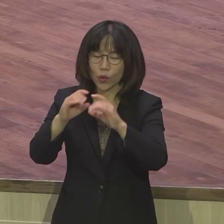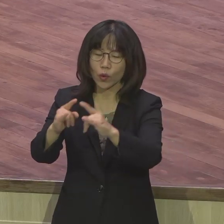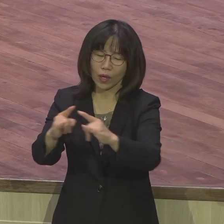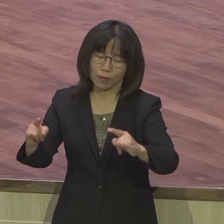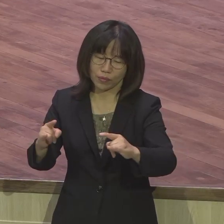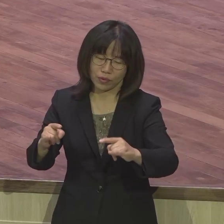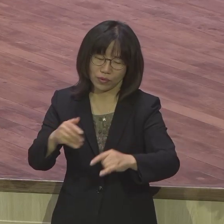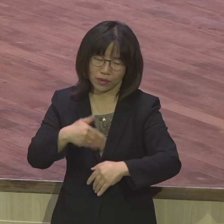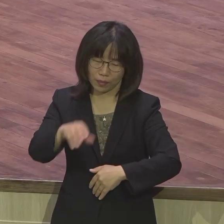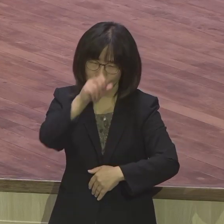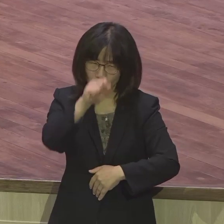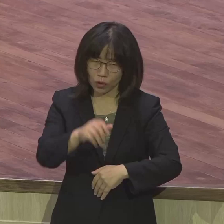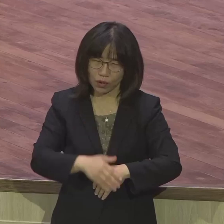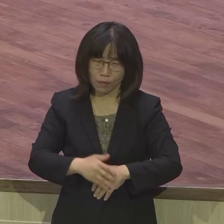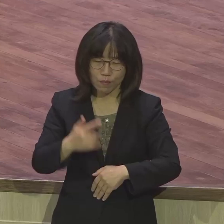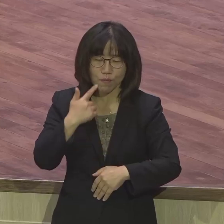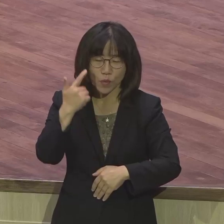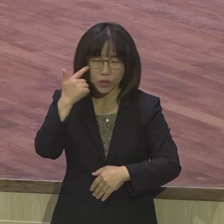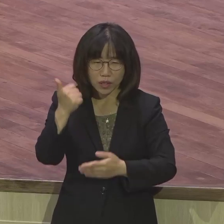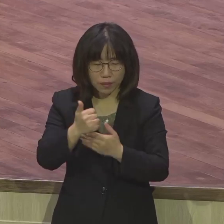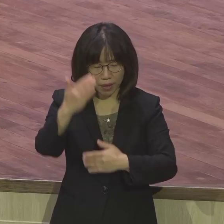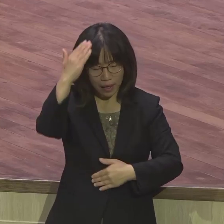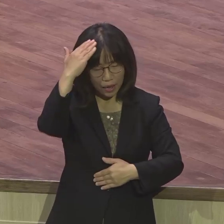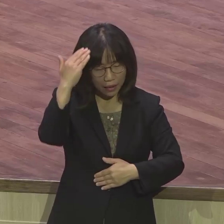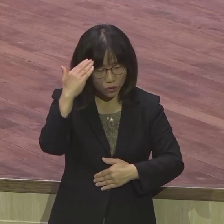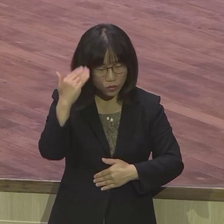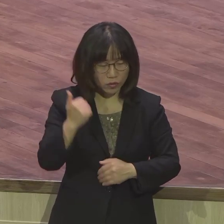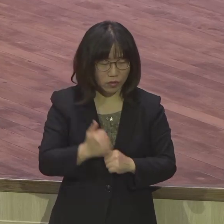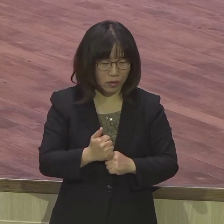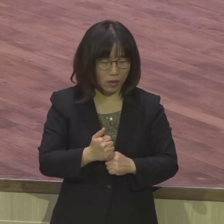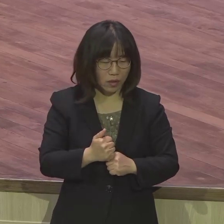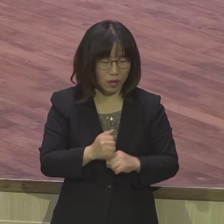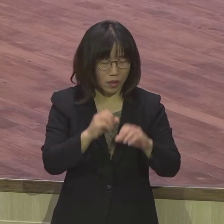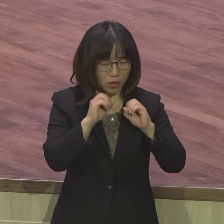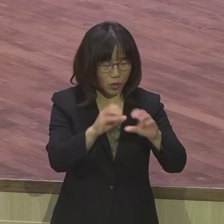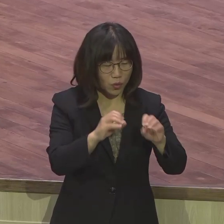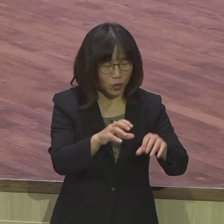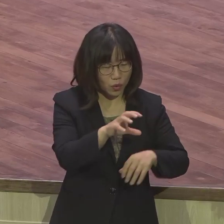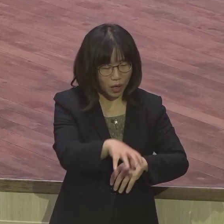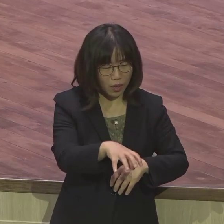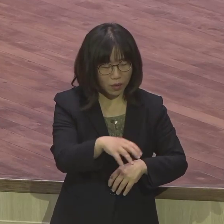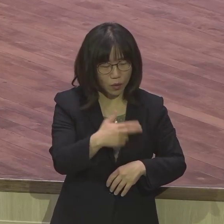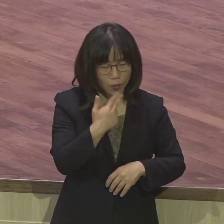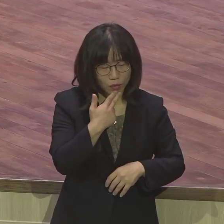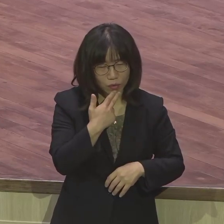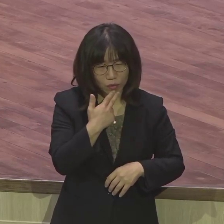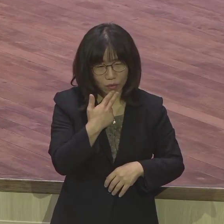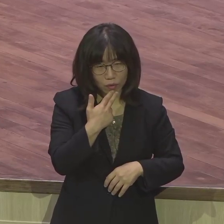힘들다. 목회자들 한국에 갈 데 없다. 어디로 가면 되죠?